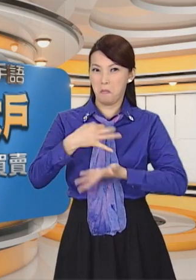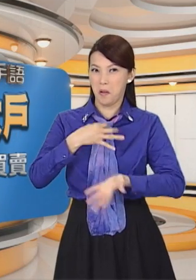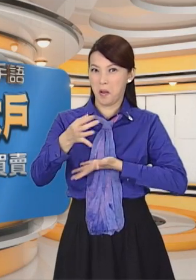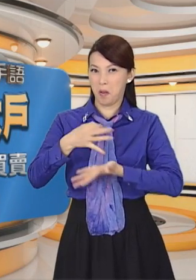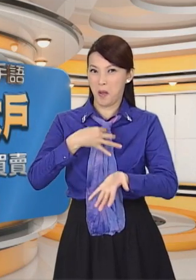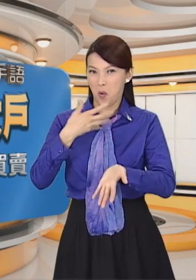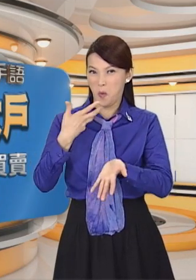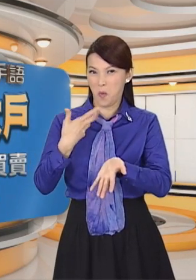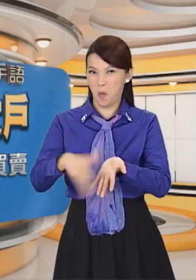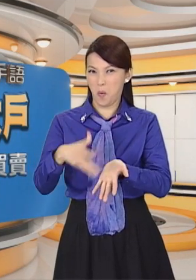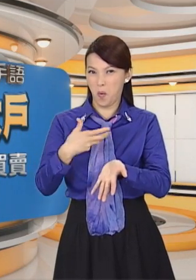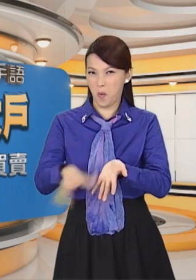买卖很多，